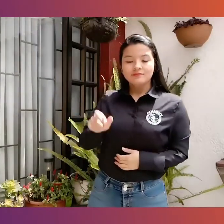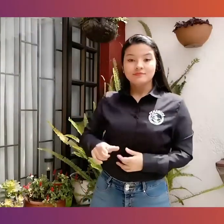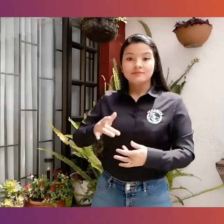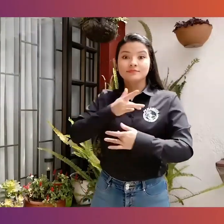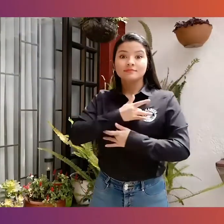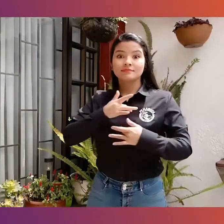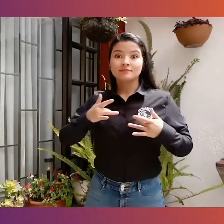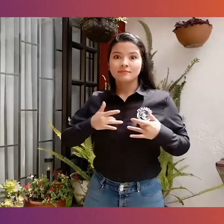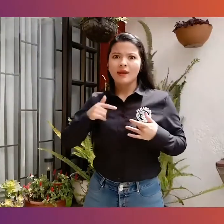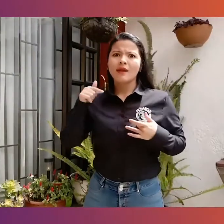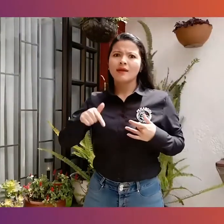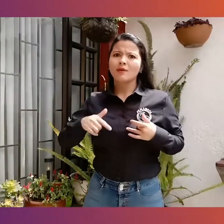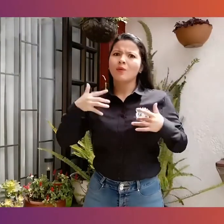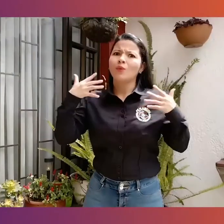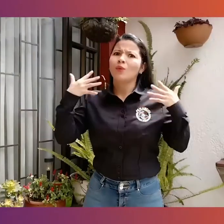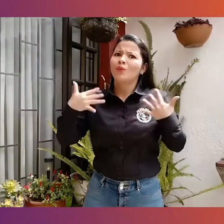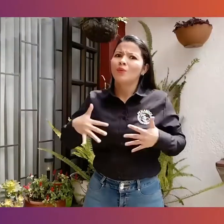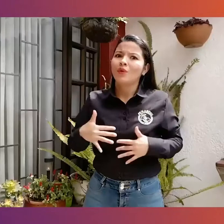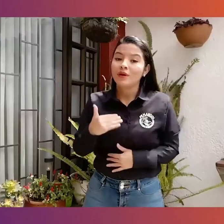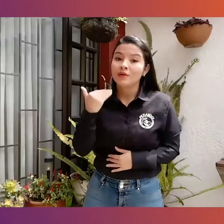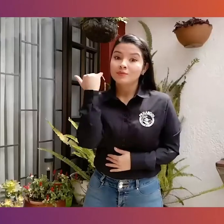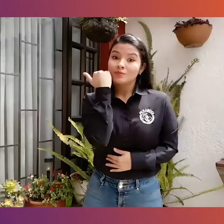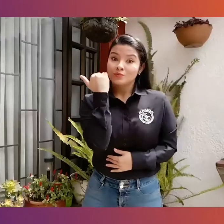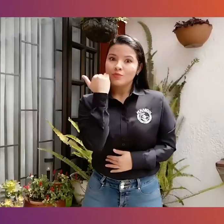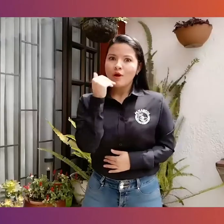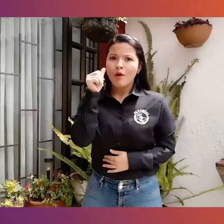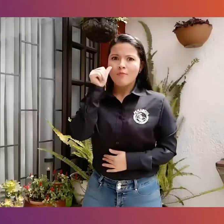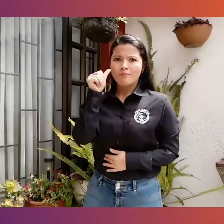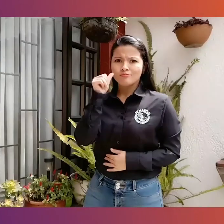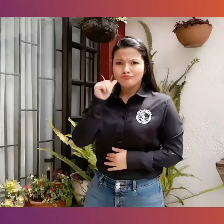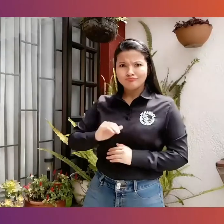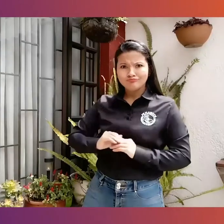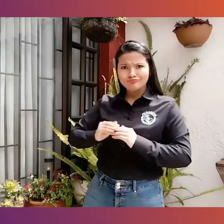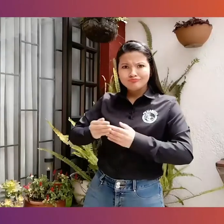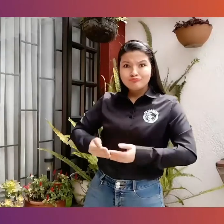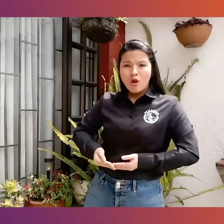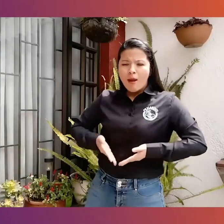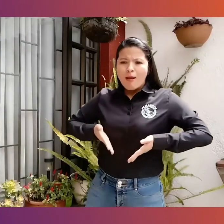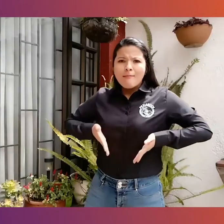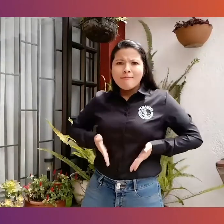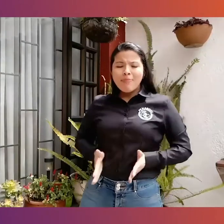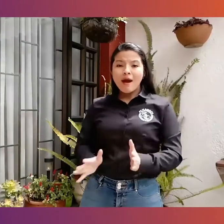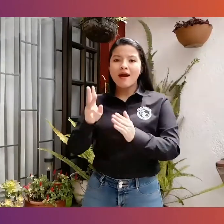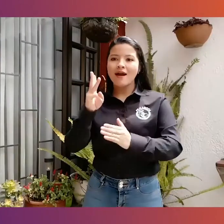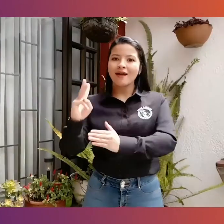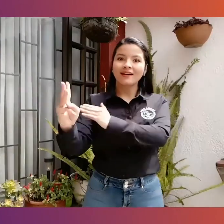el sector salud, donde una usuaria en labores de parto usó el servicio en horas de la madrugada.